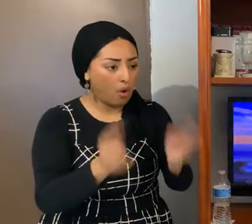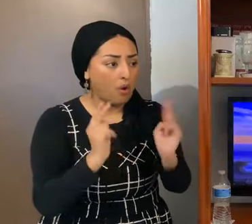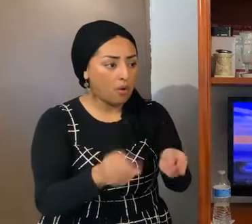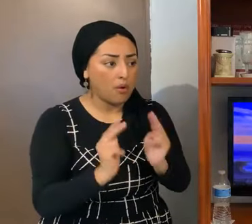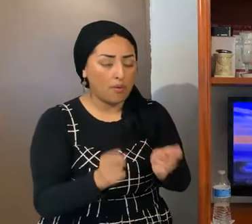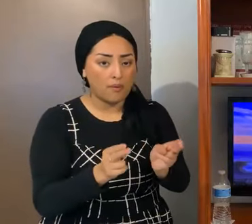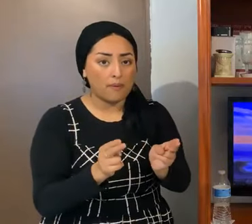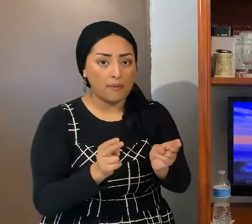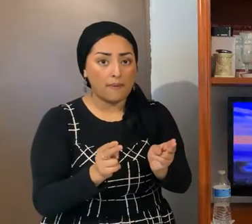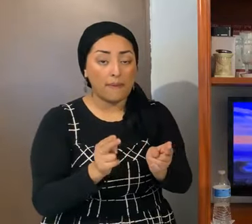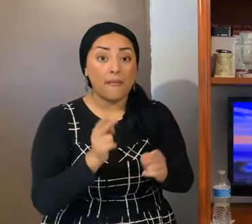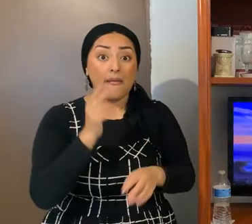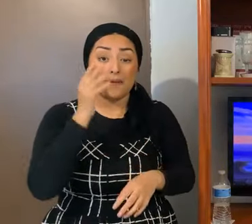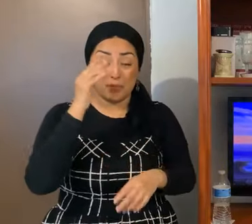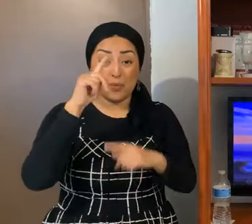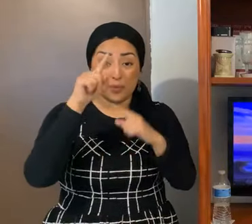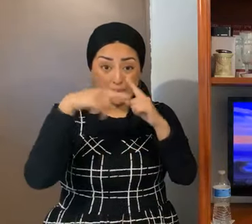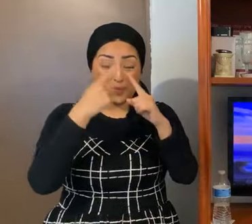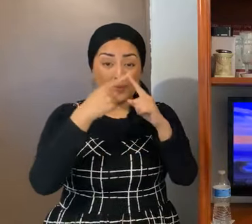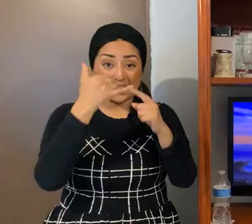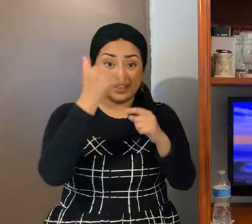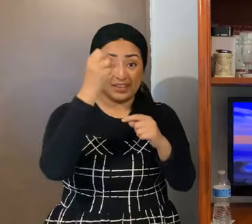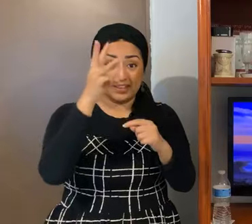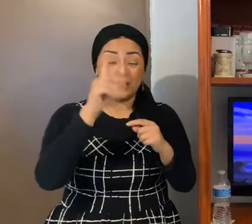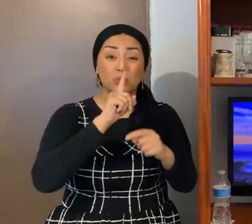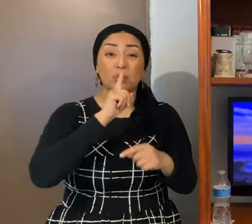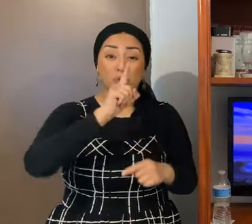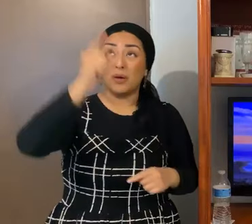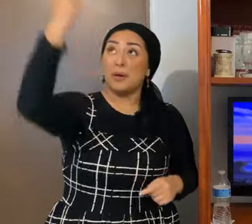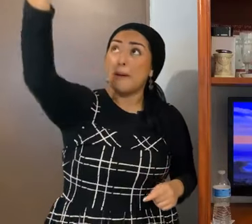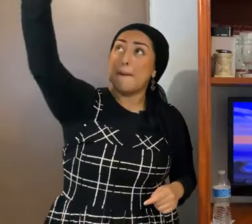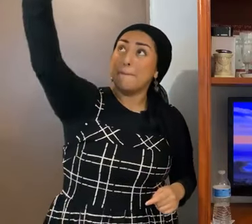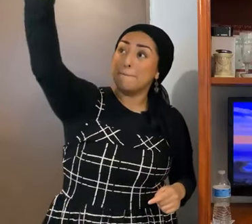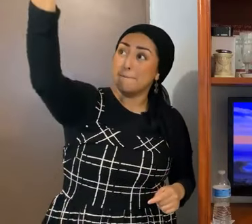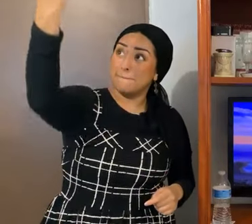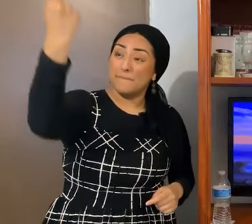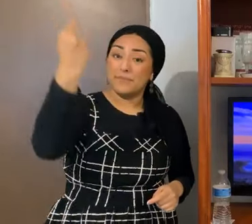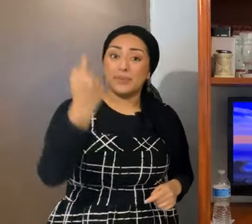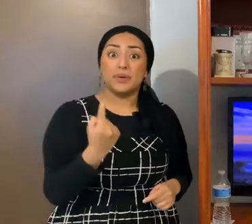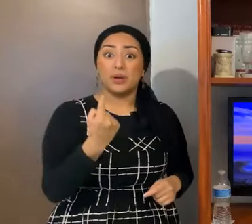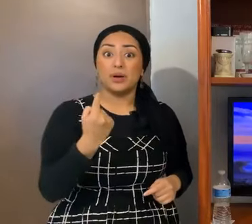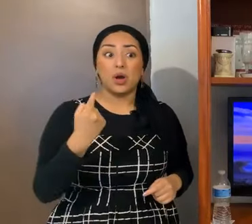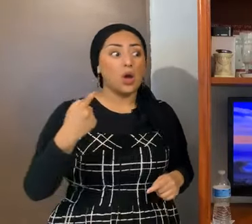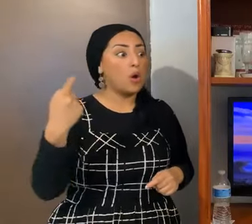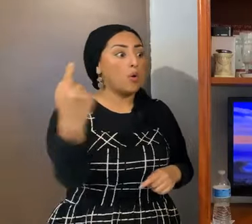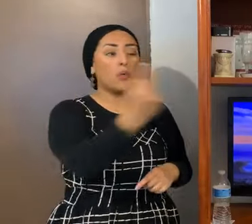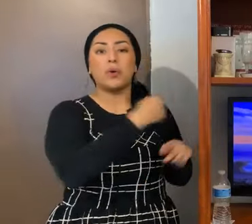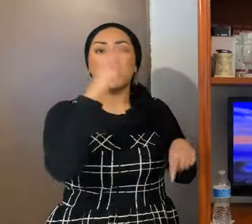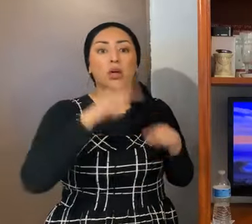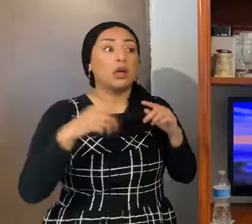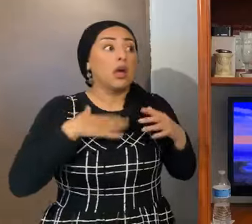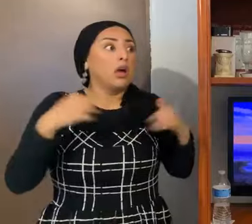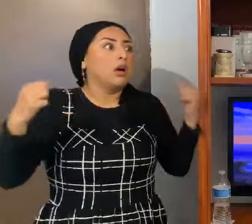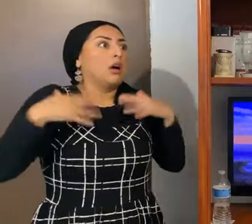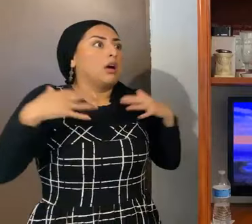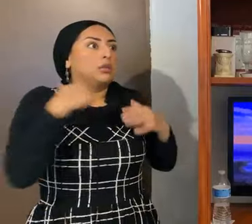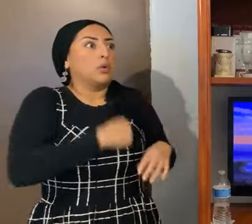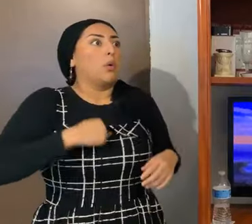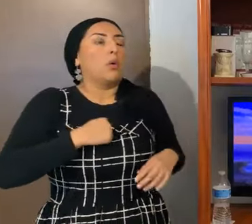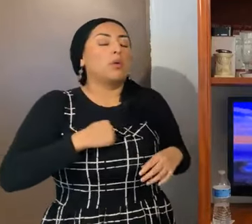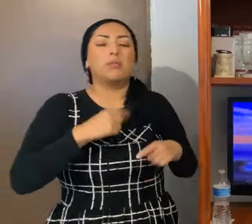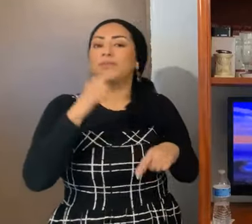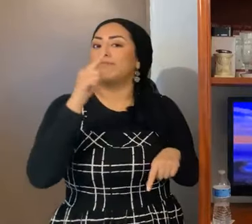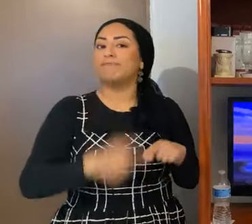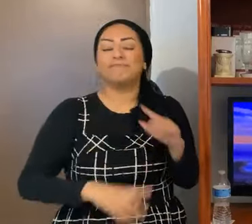tarde. Porque cuando llegue el día de Yahweh, ya no va a haber vuelta atrás. Piénsenlo. Amós